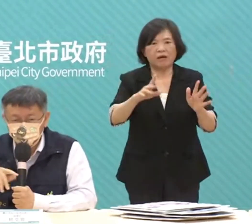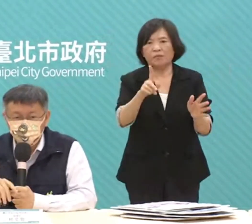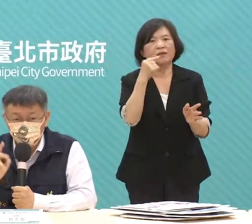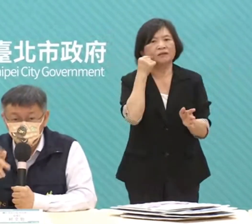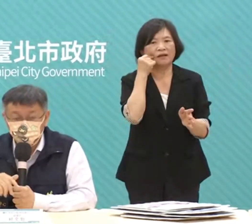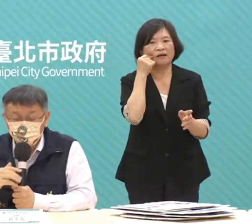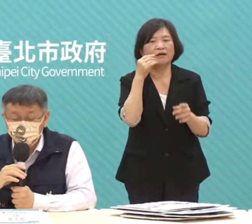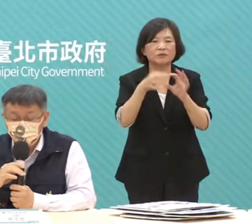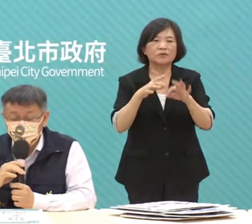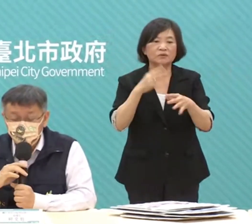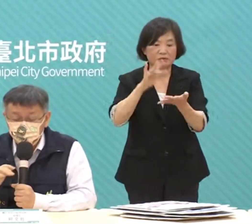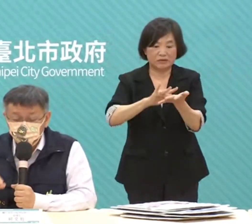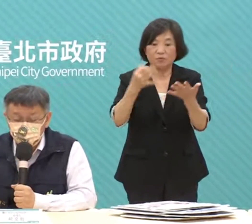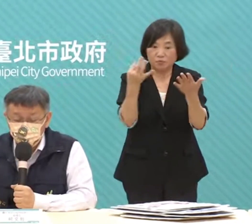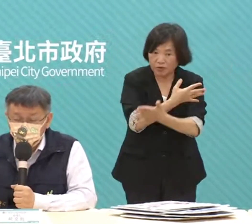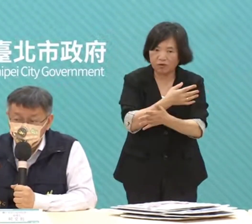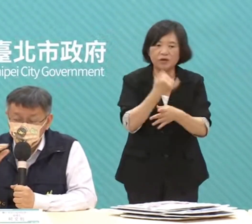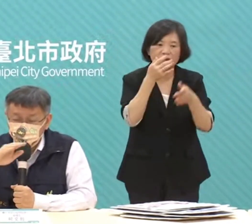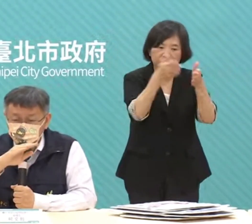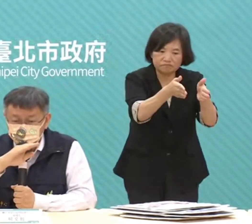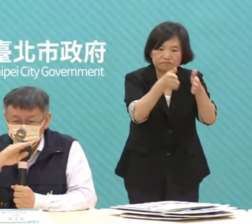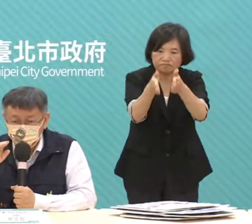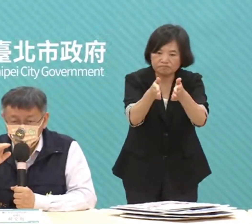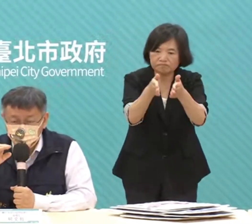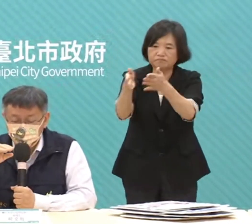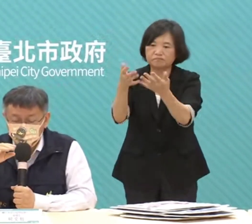有，会有问题，这我也知道。所以再安排一点